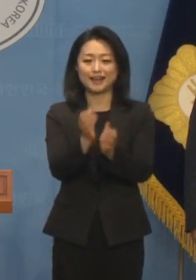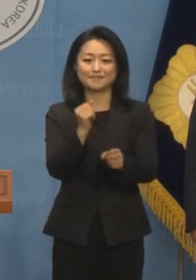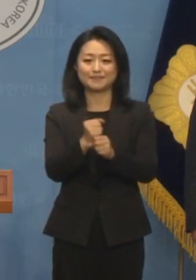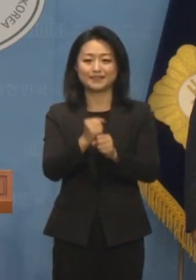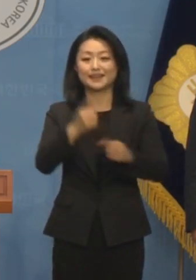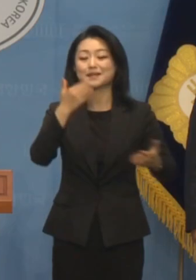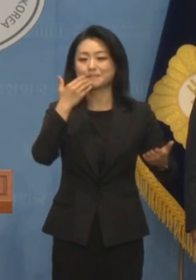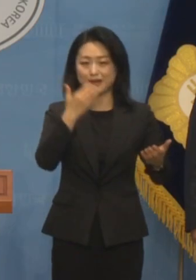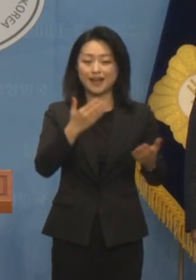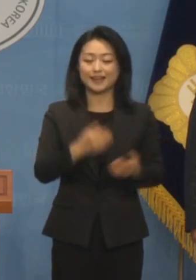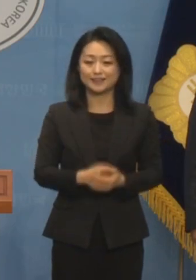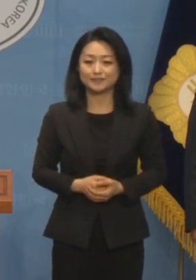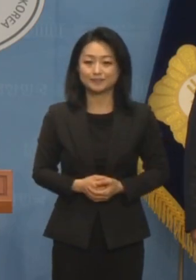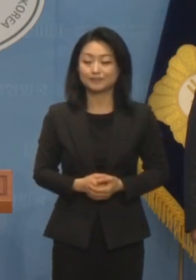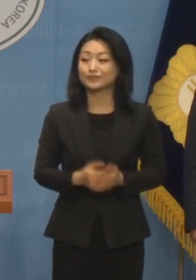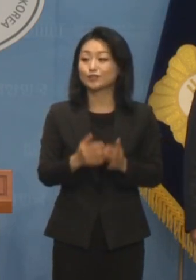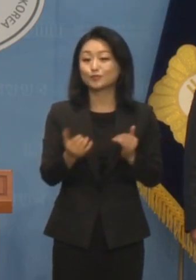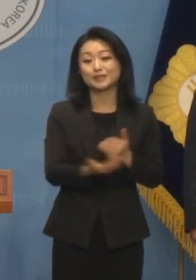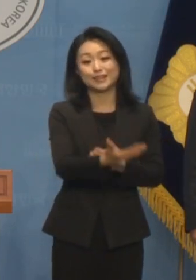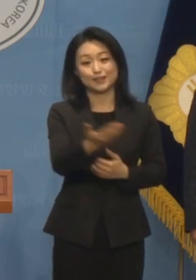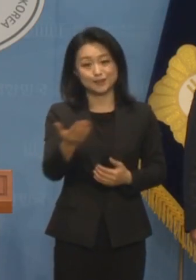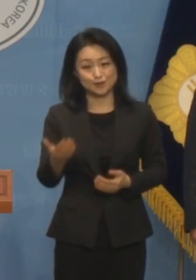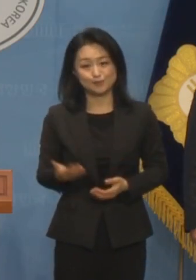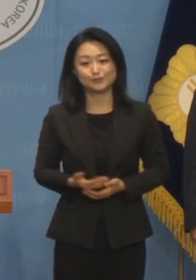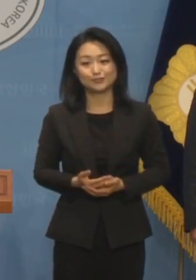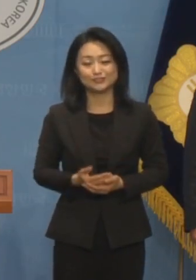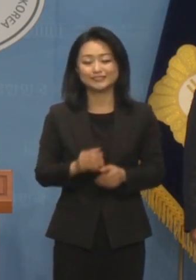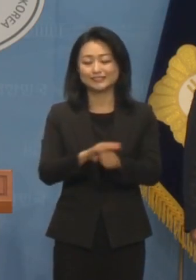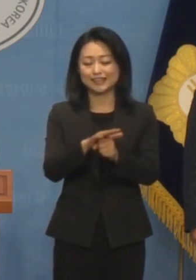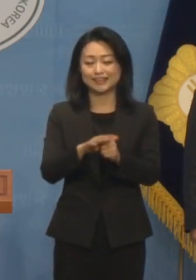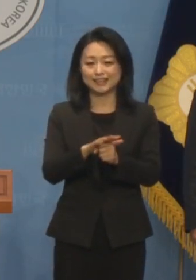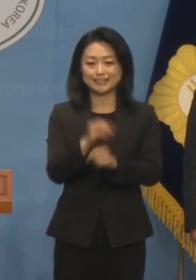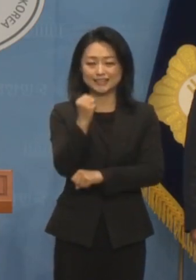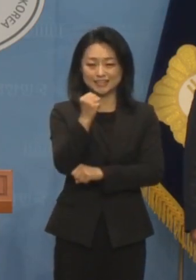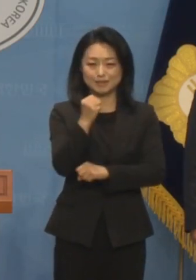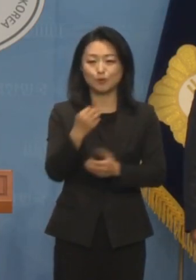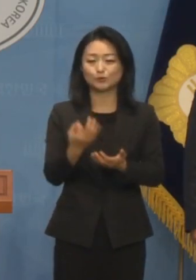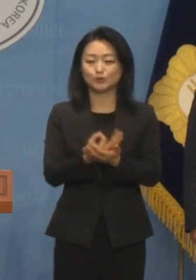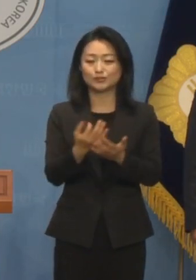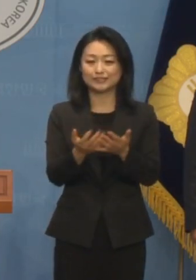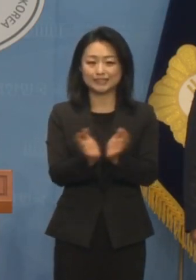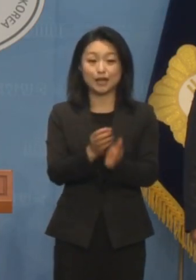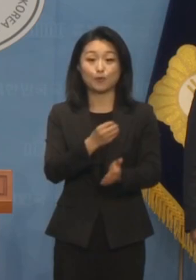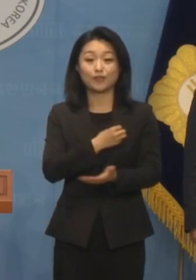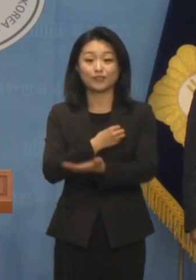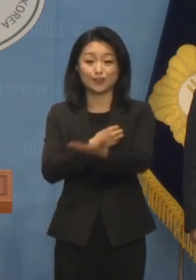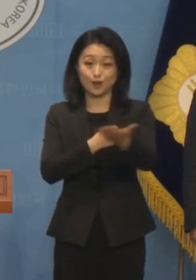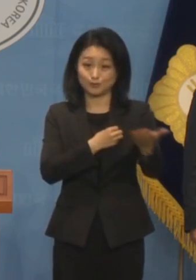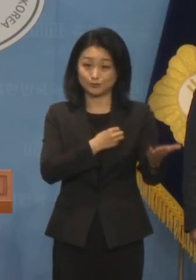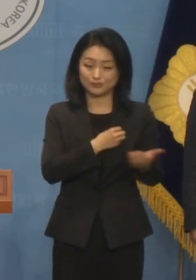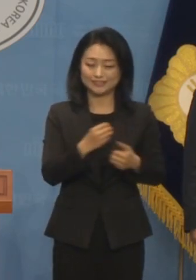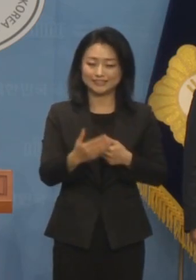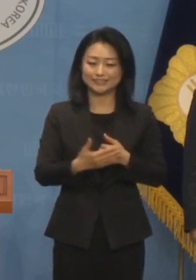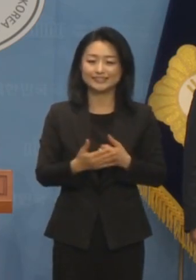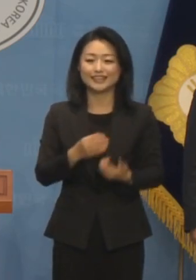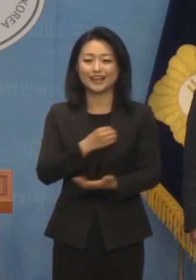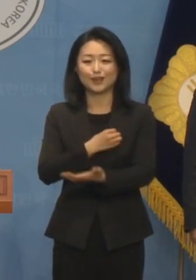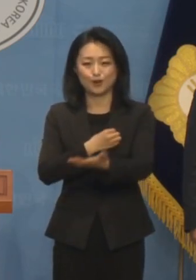발돋움하겠습니다. 존경하는 국민 여러분, 그리고 사랑하는 기본소득당 당원 여러분들과 지지자